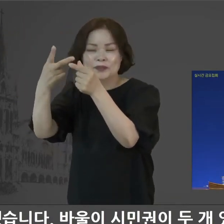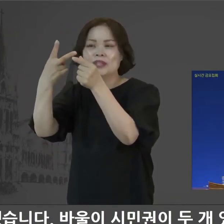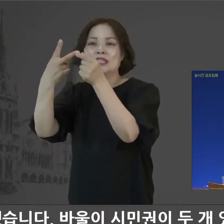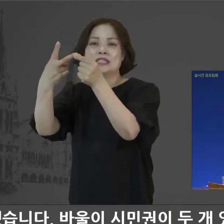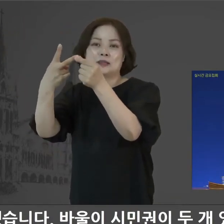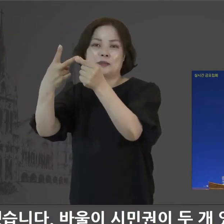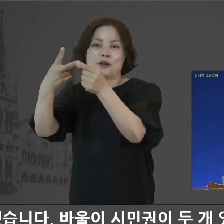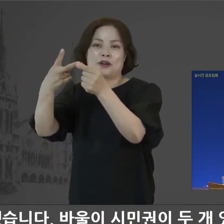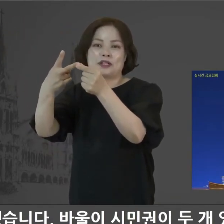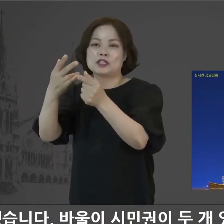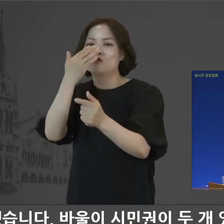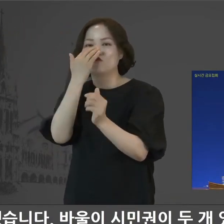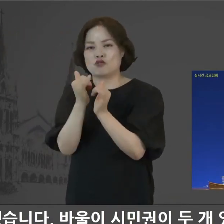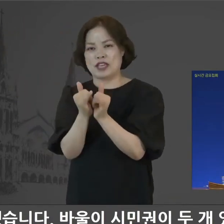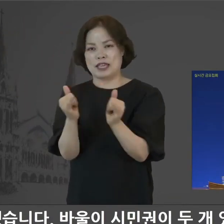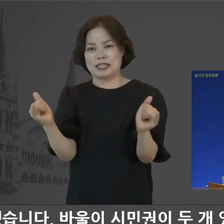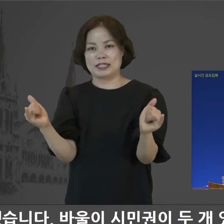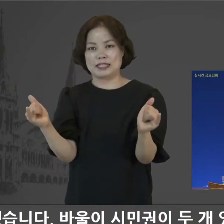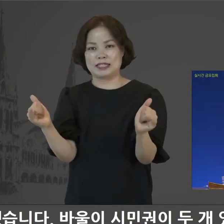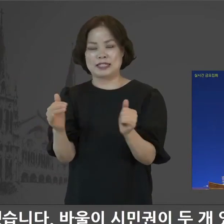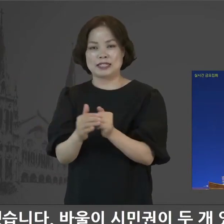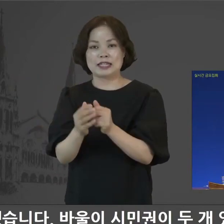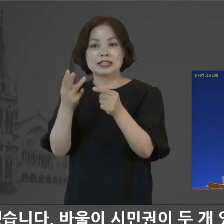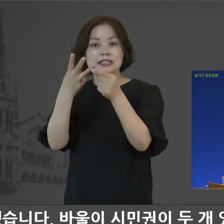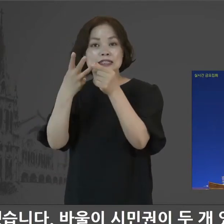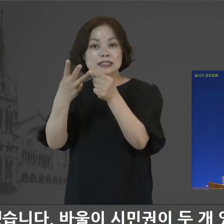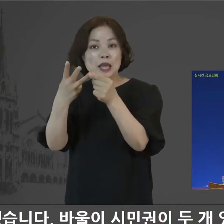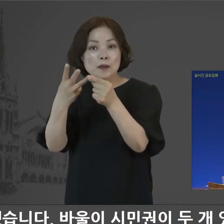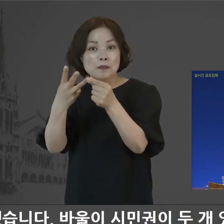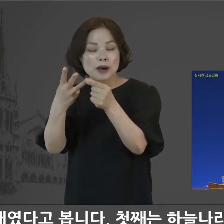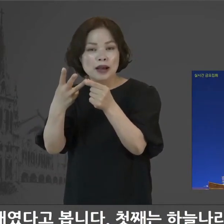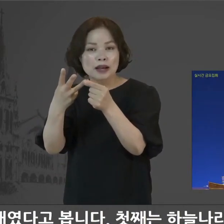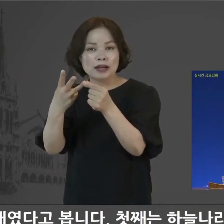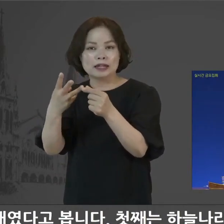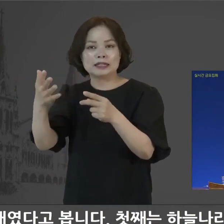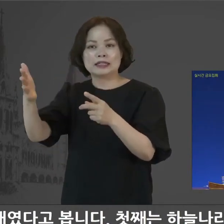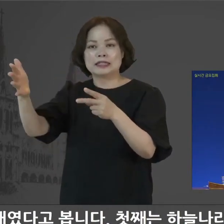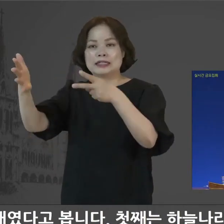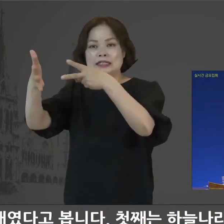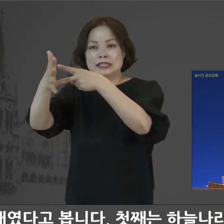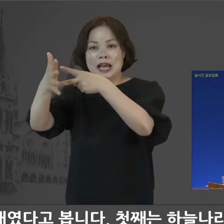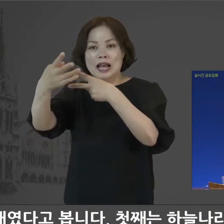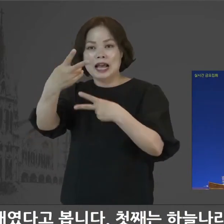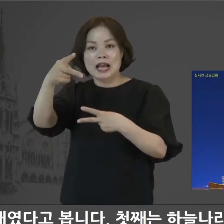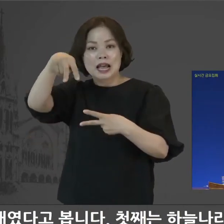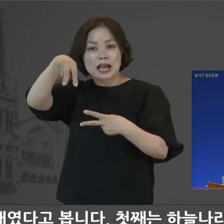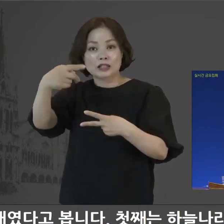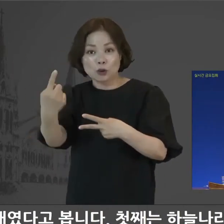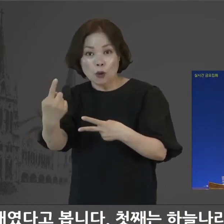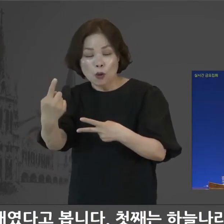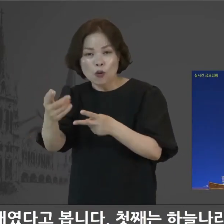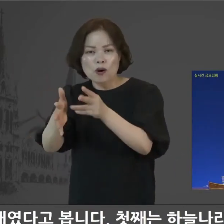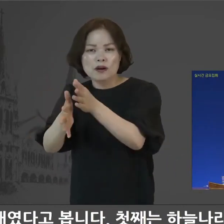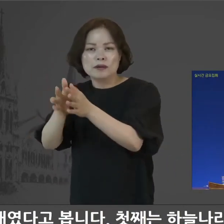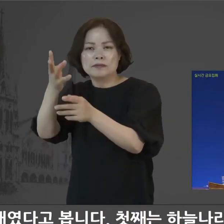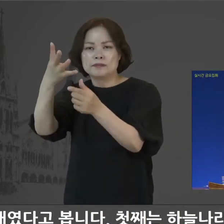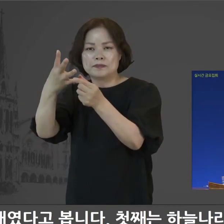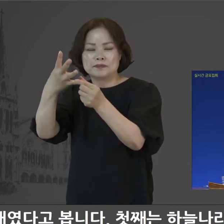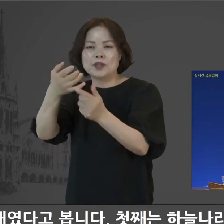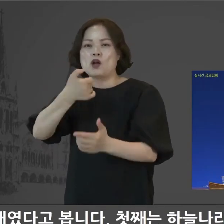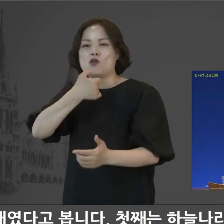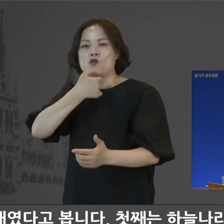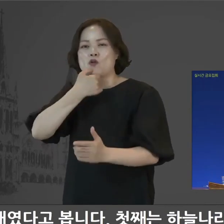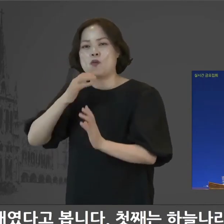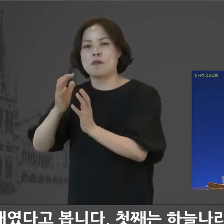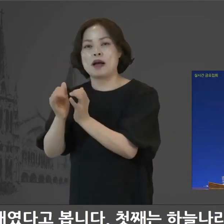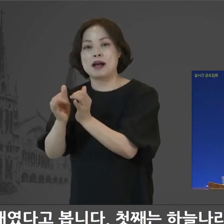2번 정체성 유대인이라는 정체성, 세 번째 정체성 다소 시민, 마지막 정체성이 로마